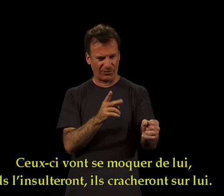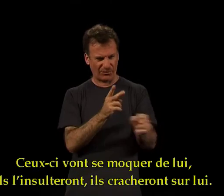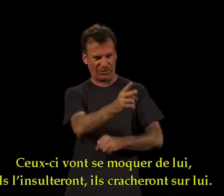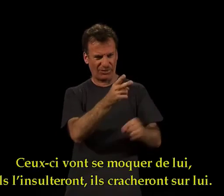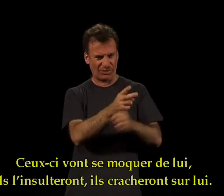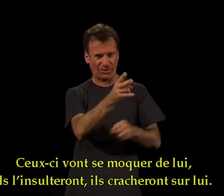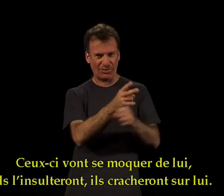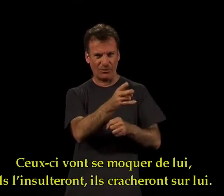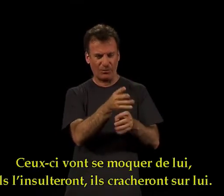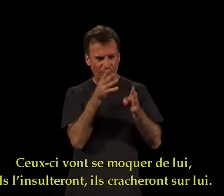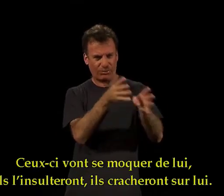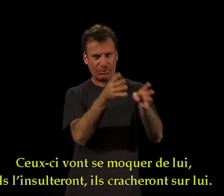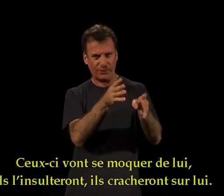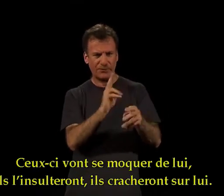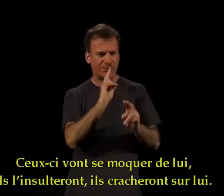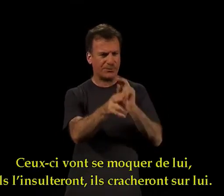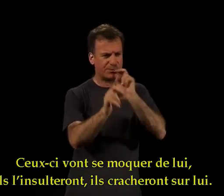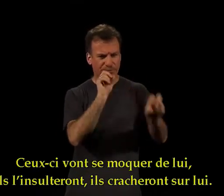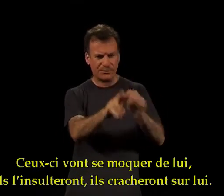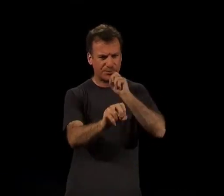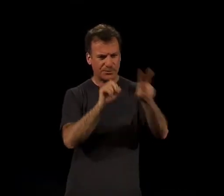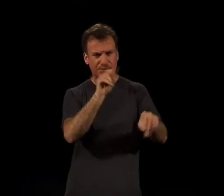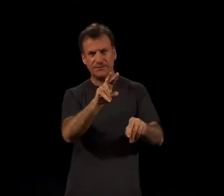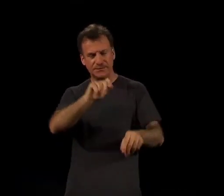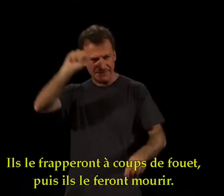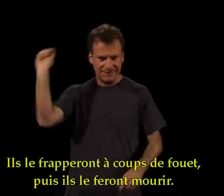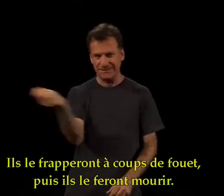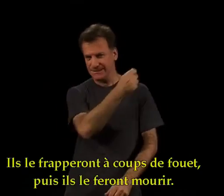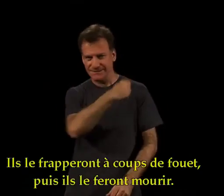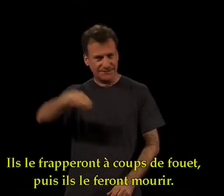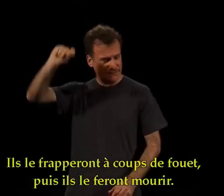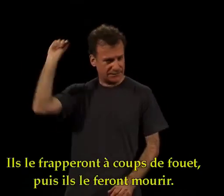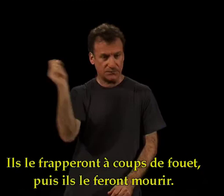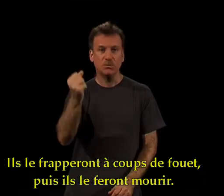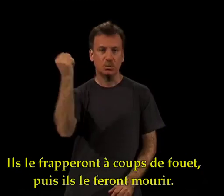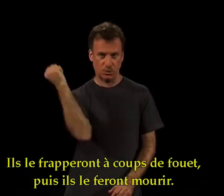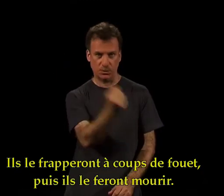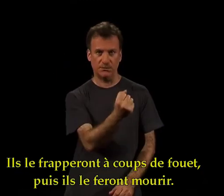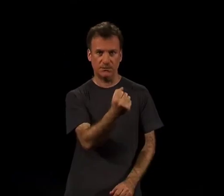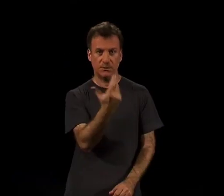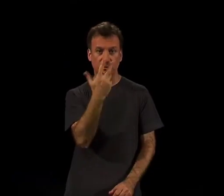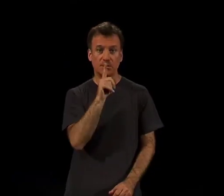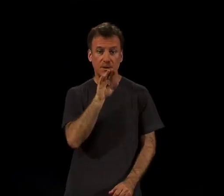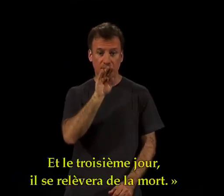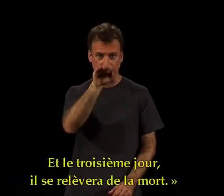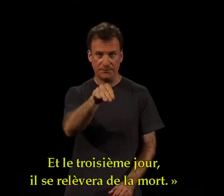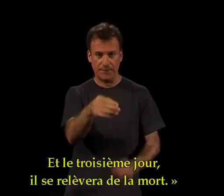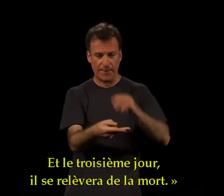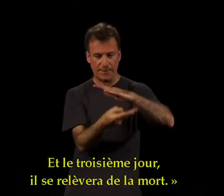Ceux-ci vont se moquer de lui, ils l'insulteront, ils cracheront sur lui, ils le frapperont à coups fouet, puis ils le feront mourir. Et le